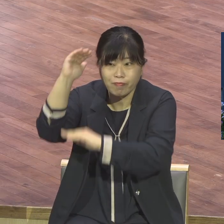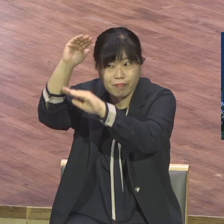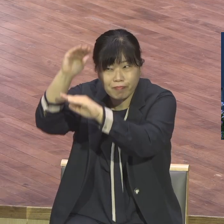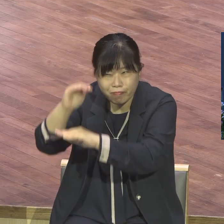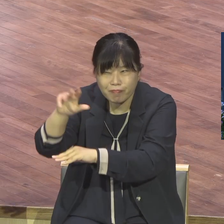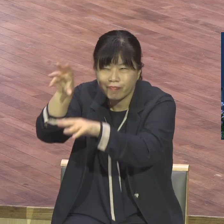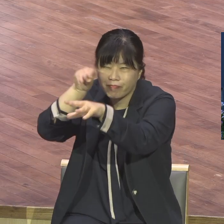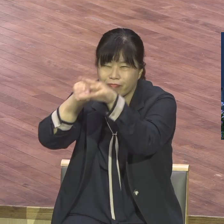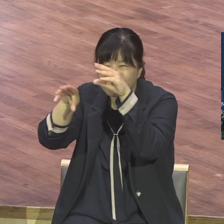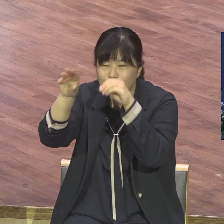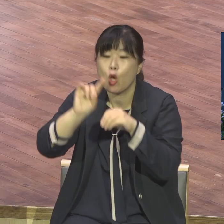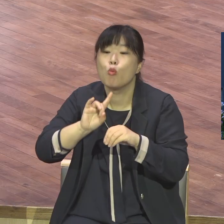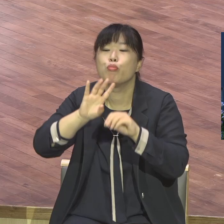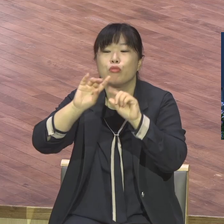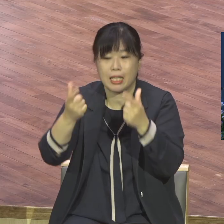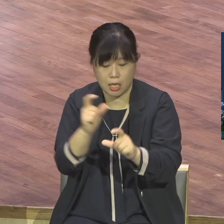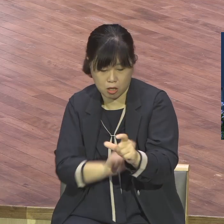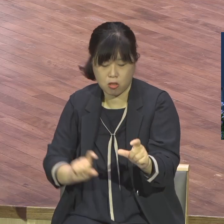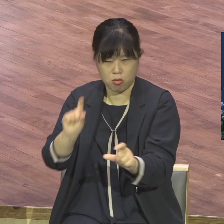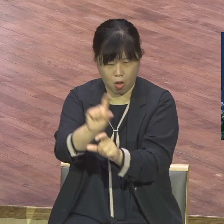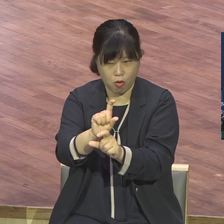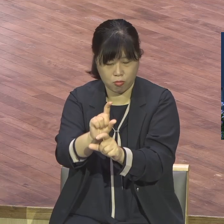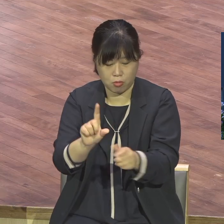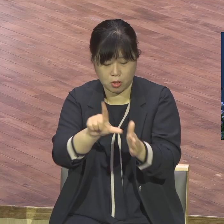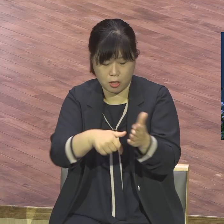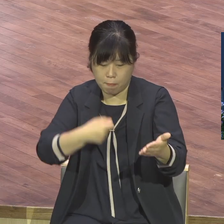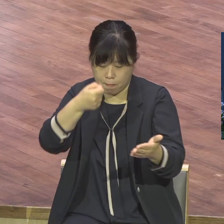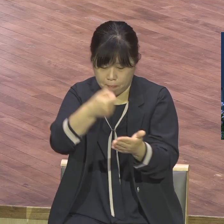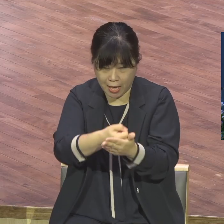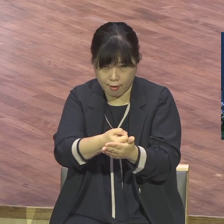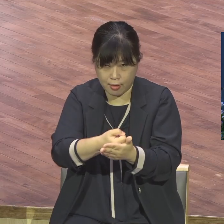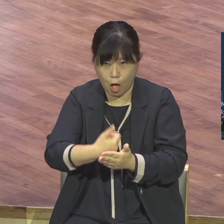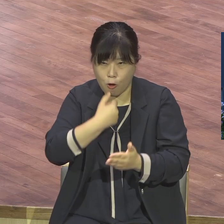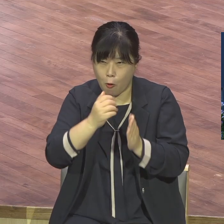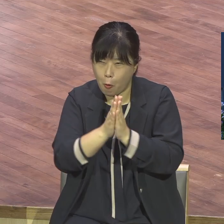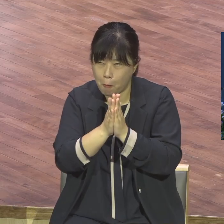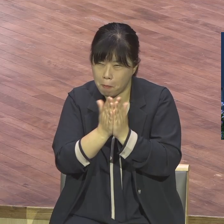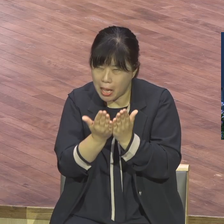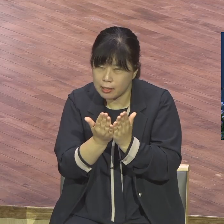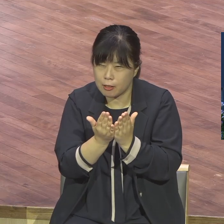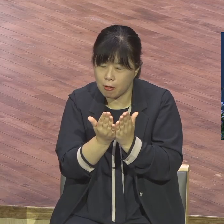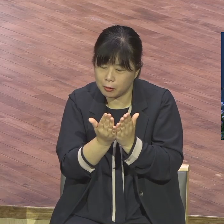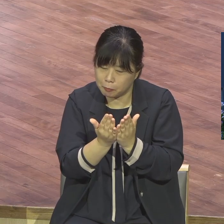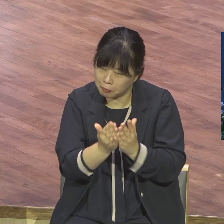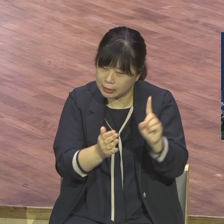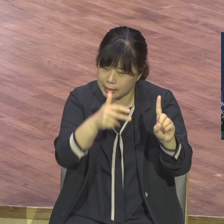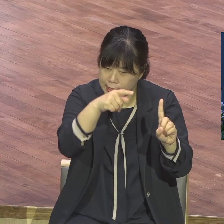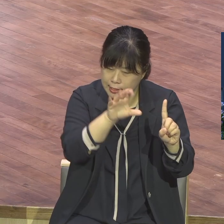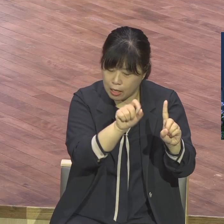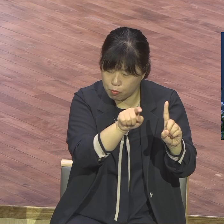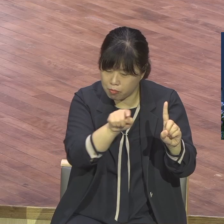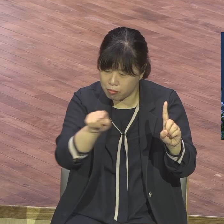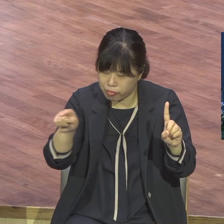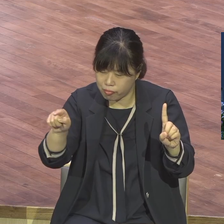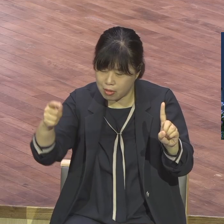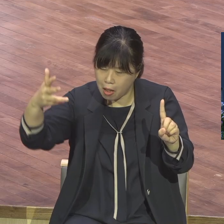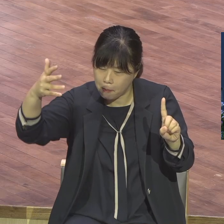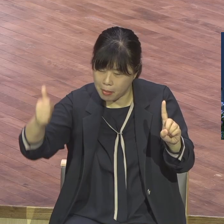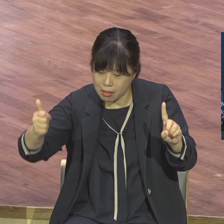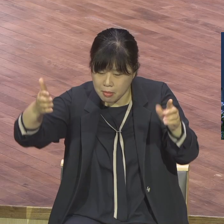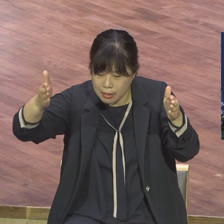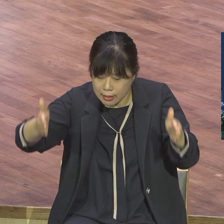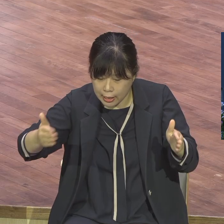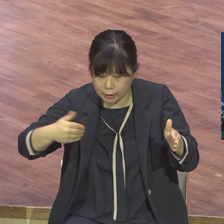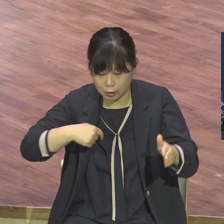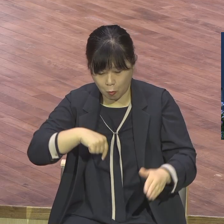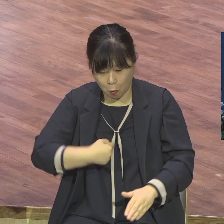아니라 여러분이 정시 기도 시간에 로마서 말씀을 가지고 1장부터 처음부터